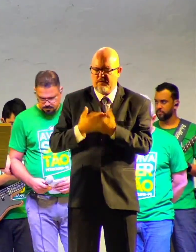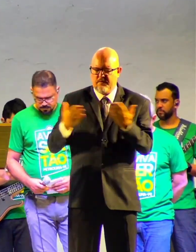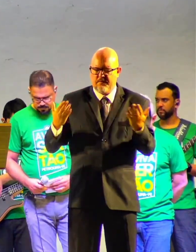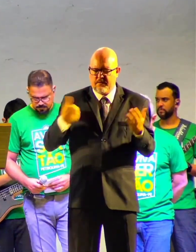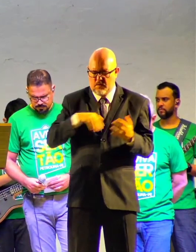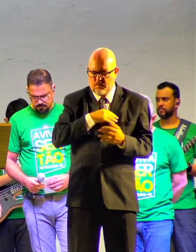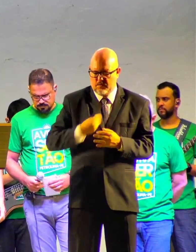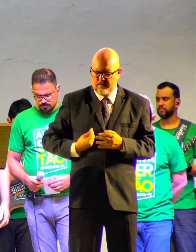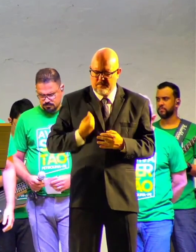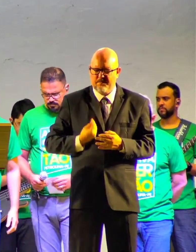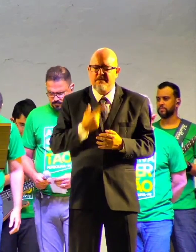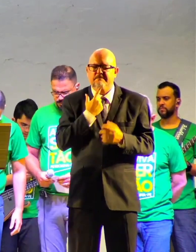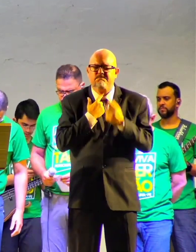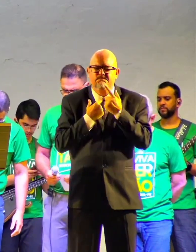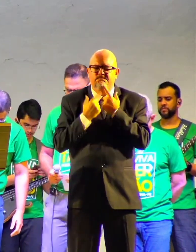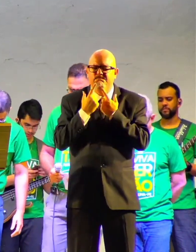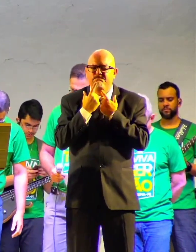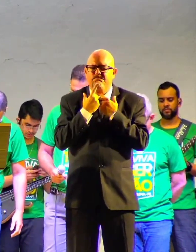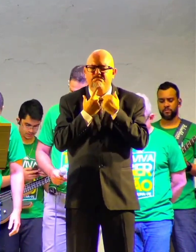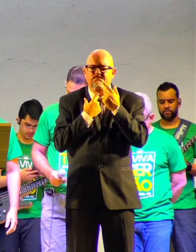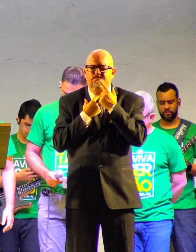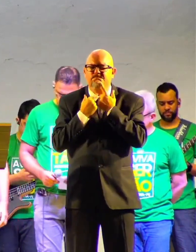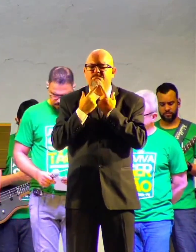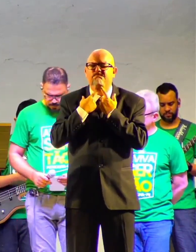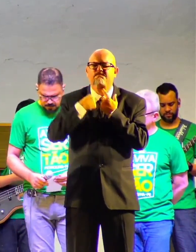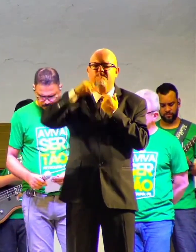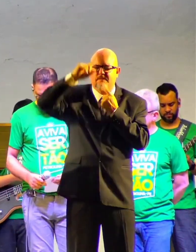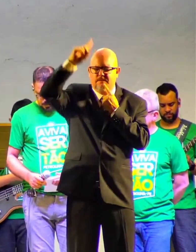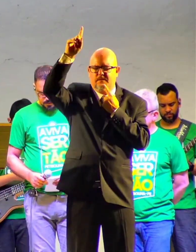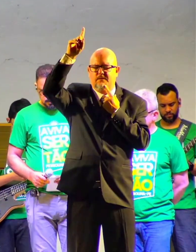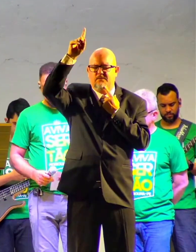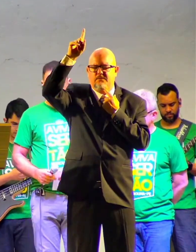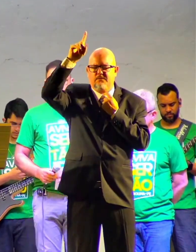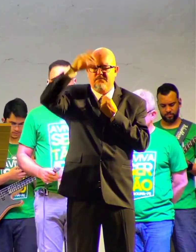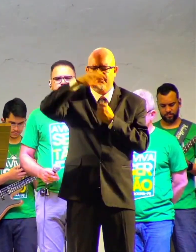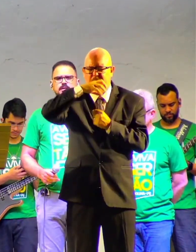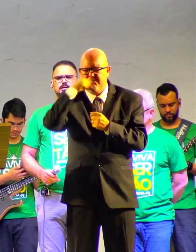que a nossa alma anseie por ti, mais do que pelo pão,